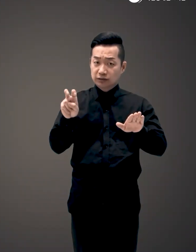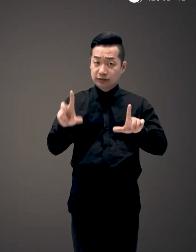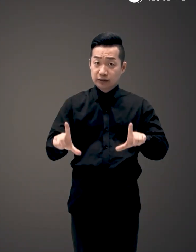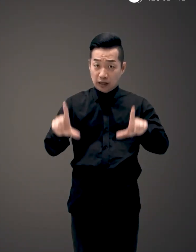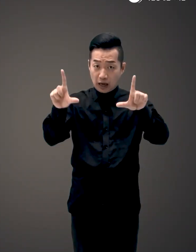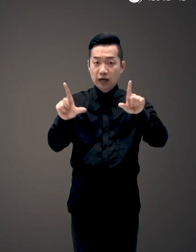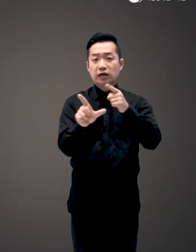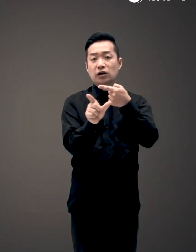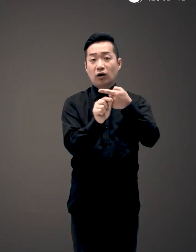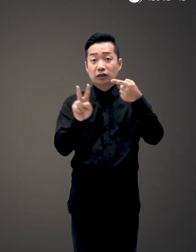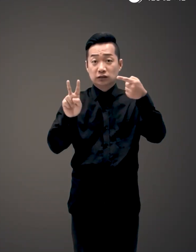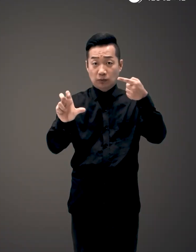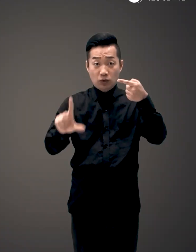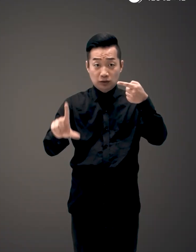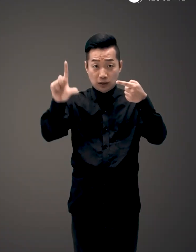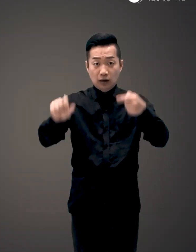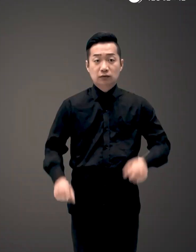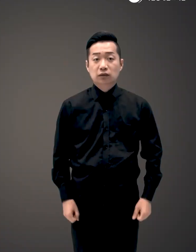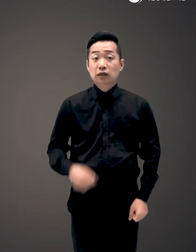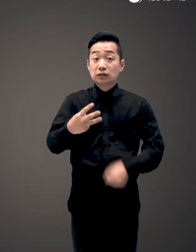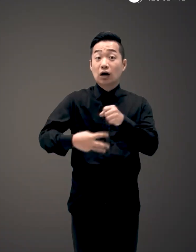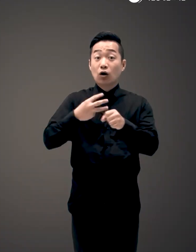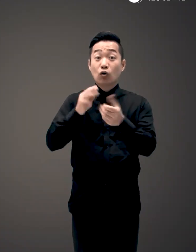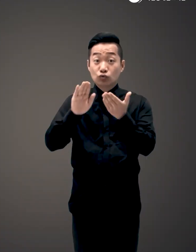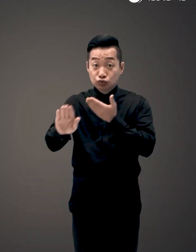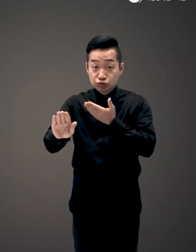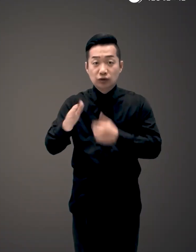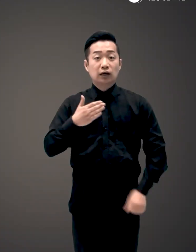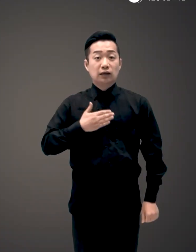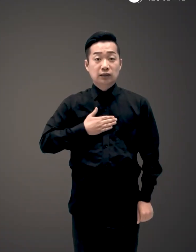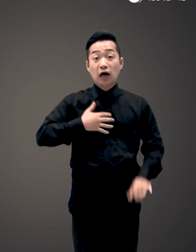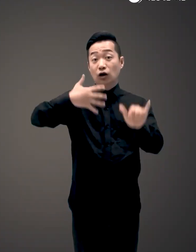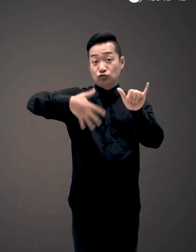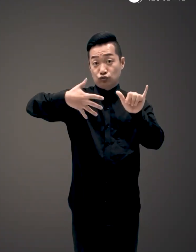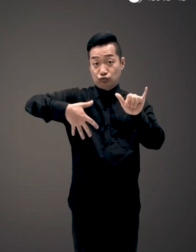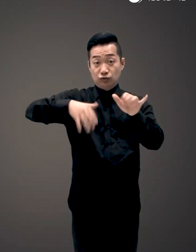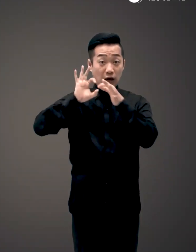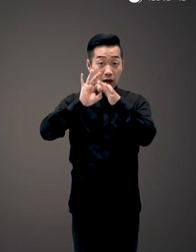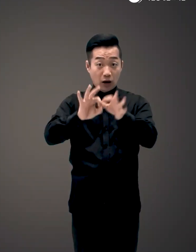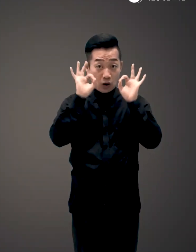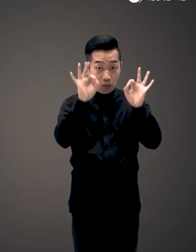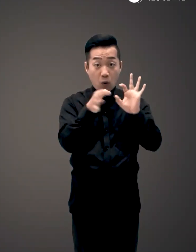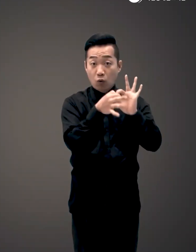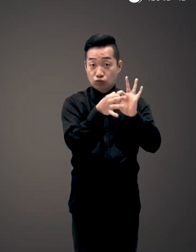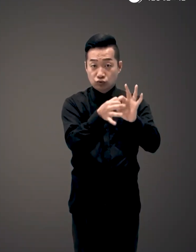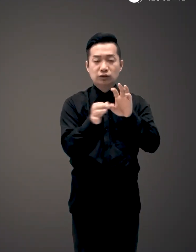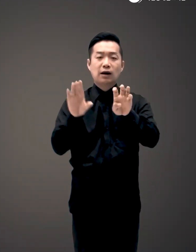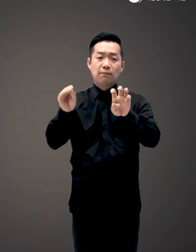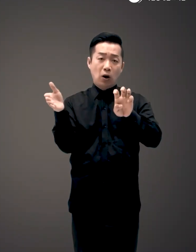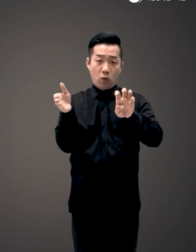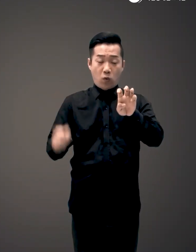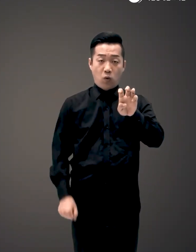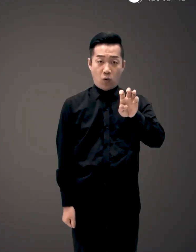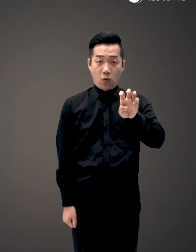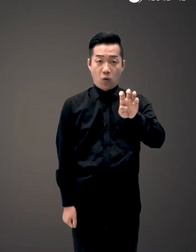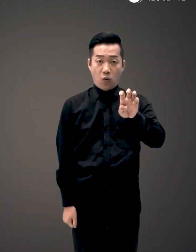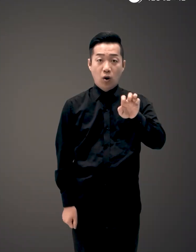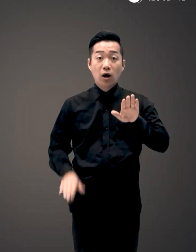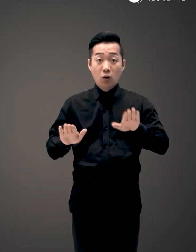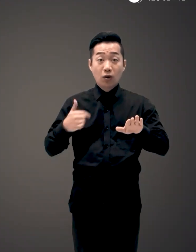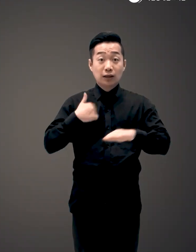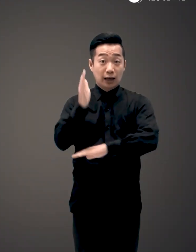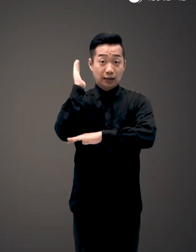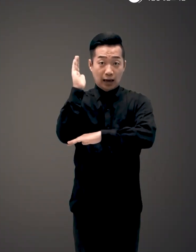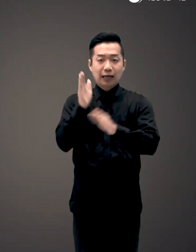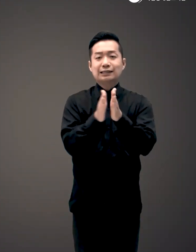지금이 2022년 1월 25일이니까 3년 뒤에 제 채널 구독자는 30만을 바라보고 있고요. 그리고 오늘